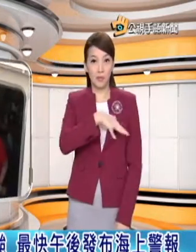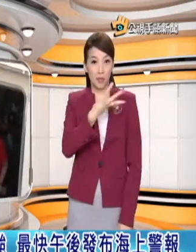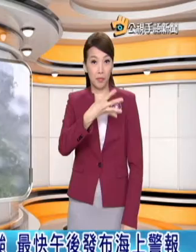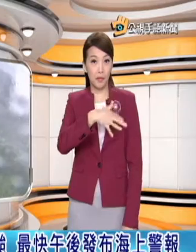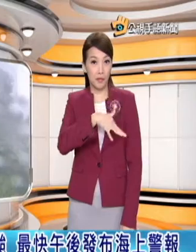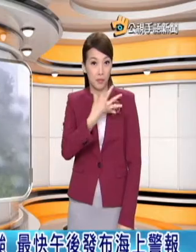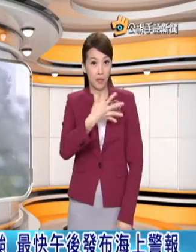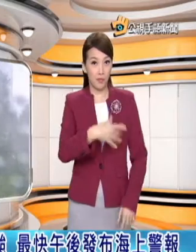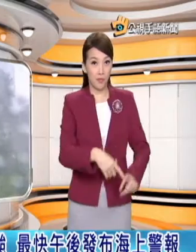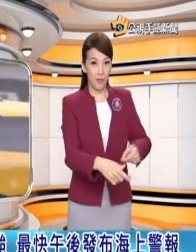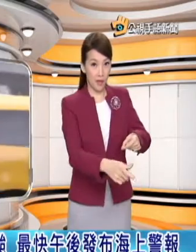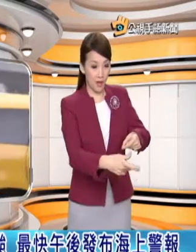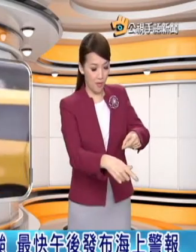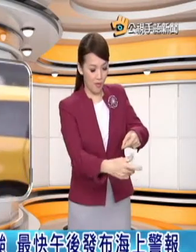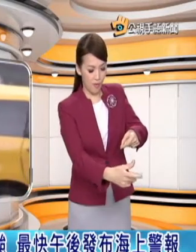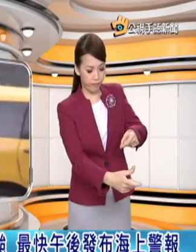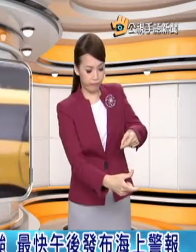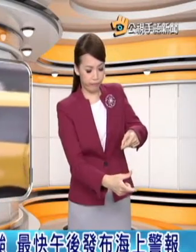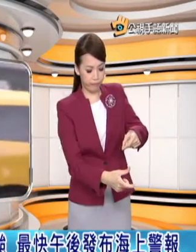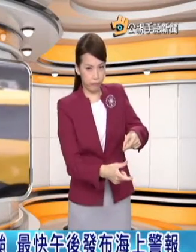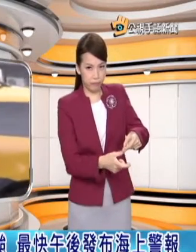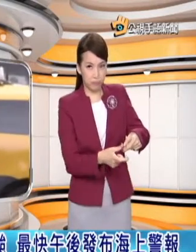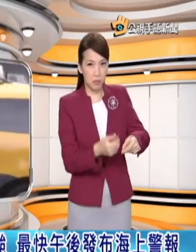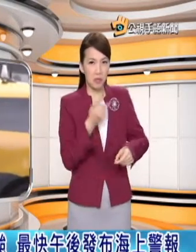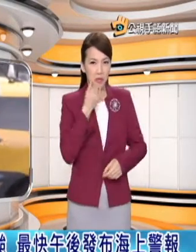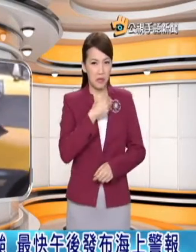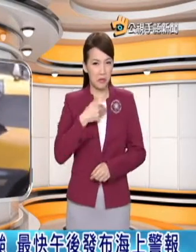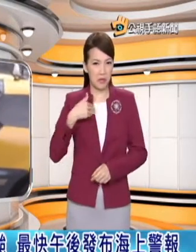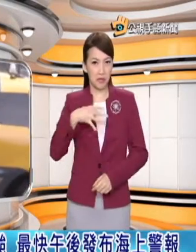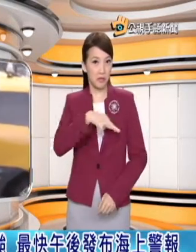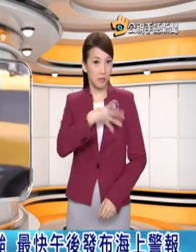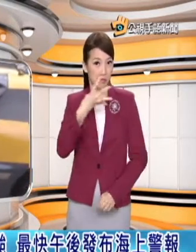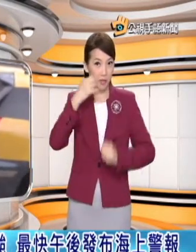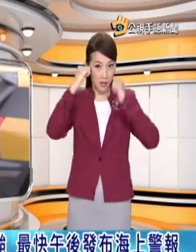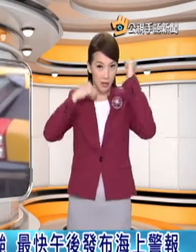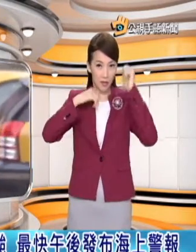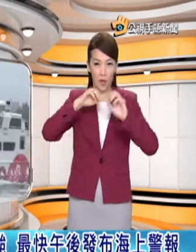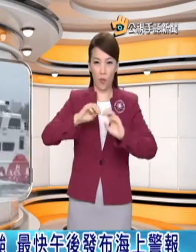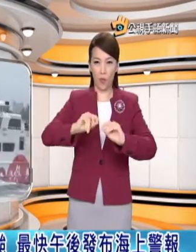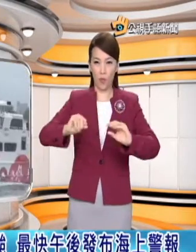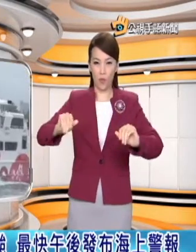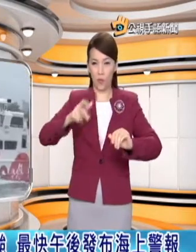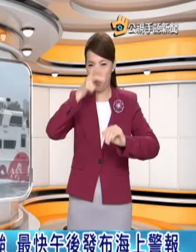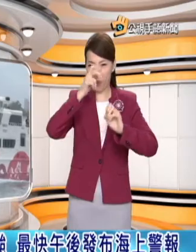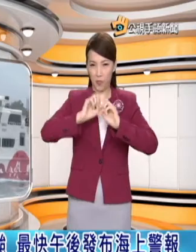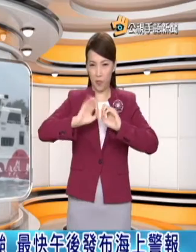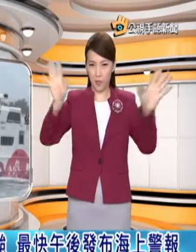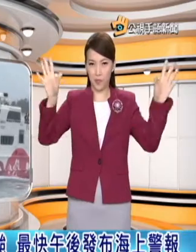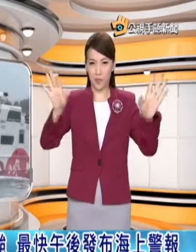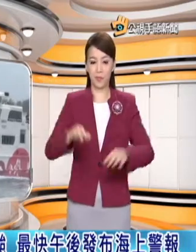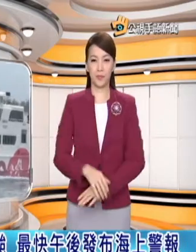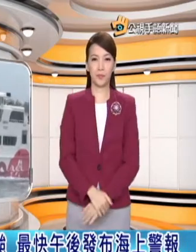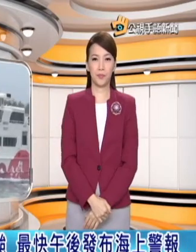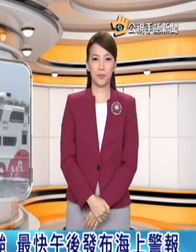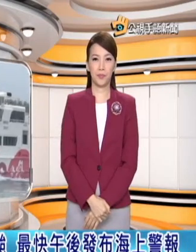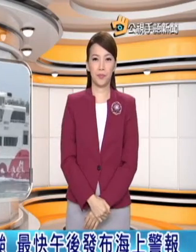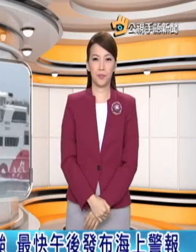而星期四星期五是颱風最接近臺灣的時刻不排除最快週四清晨會發布陸上警報